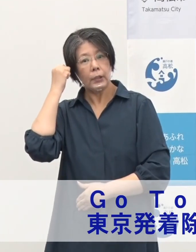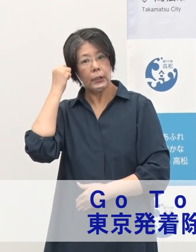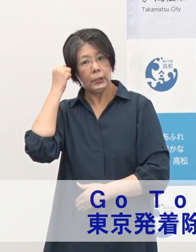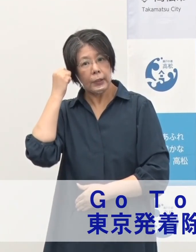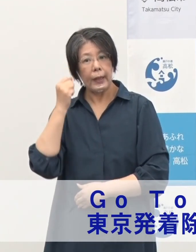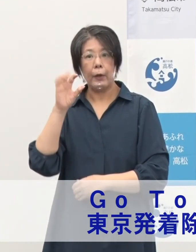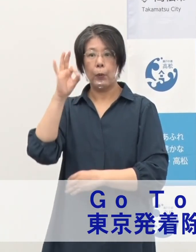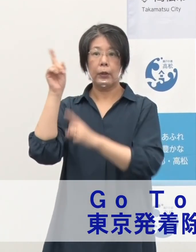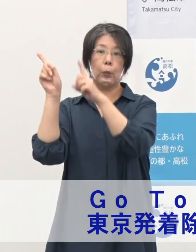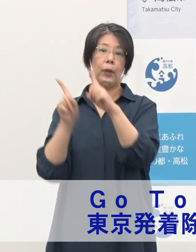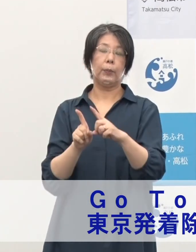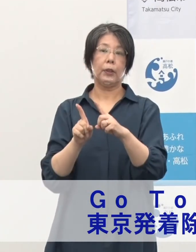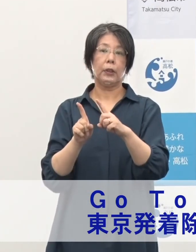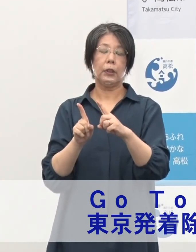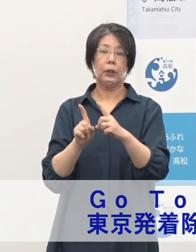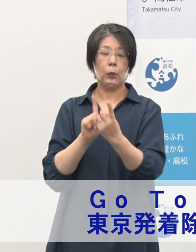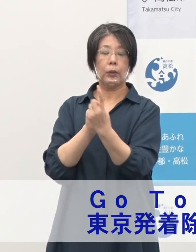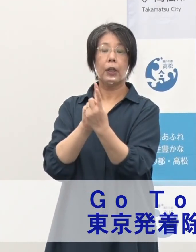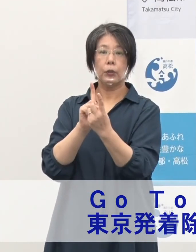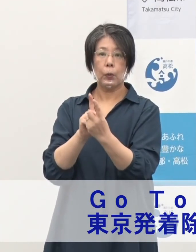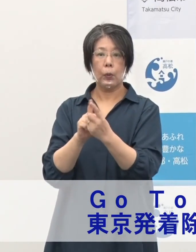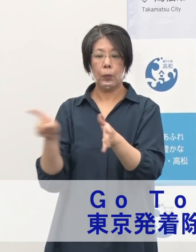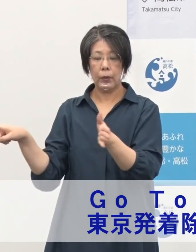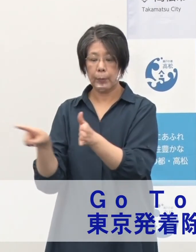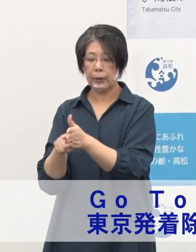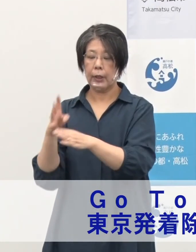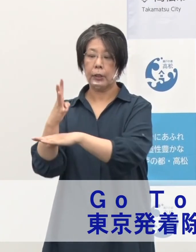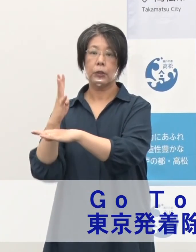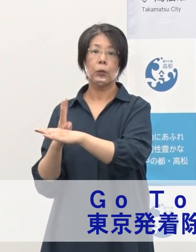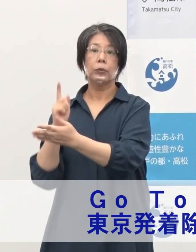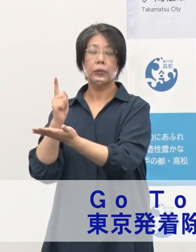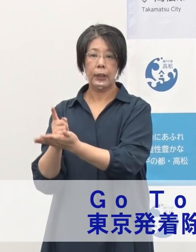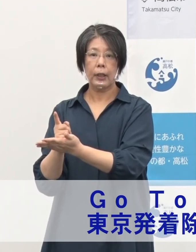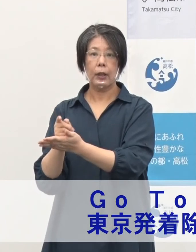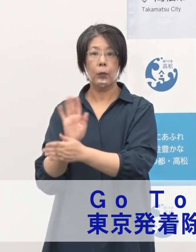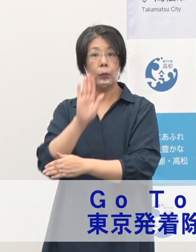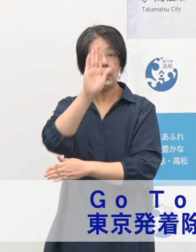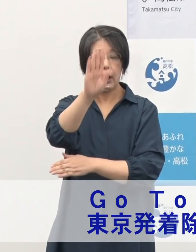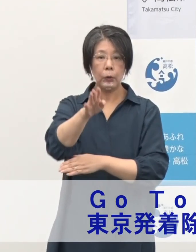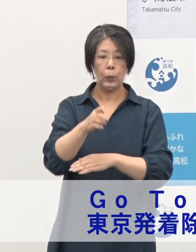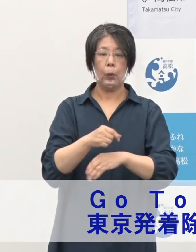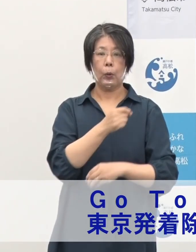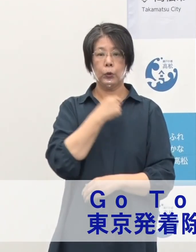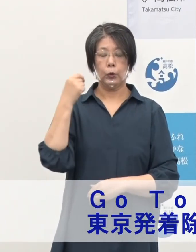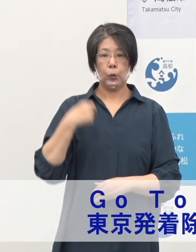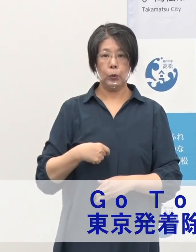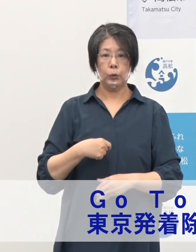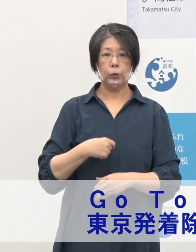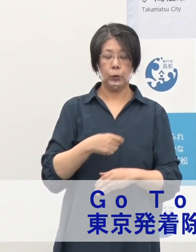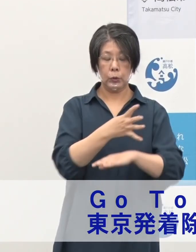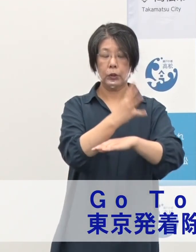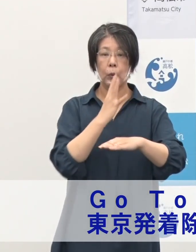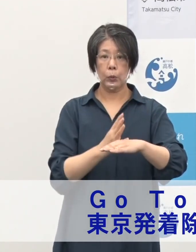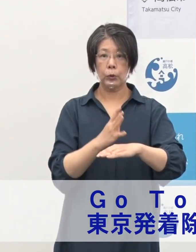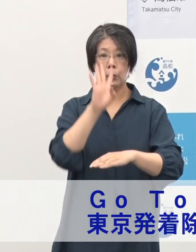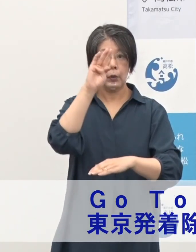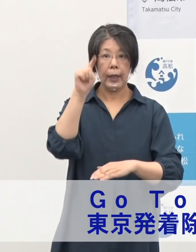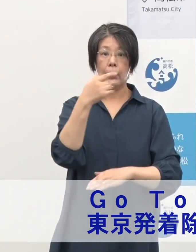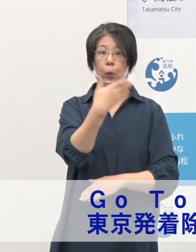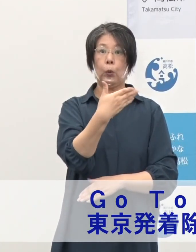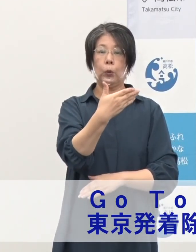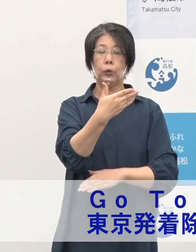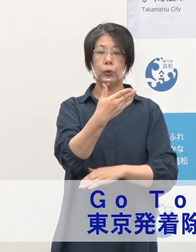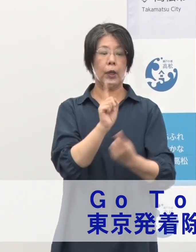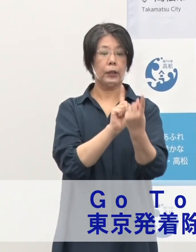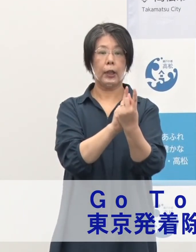の対象をこれまでの四国地方在住者だけから中国四国地方9県在住者にも拡大されております